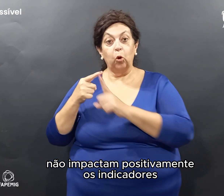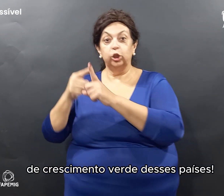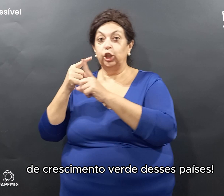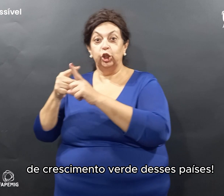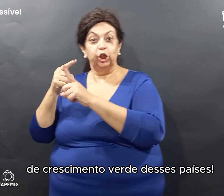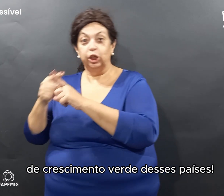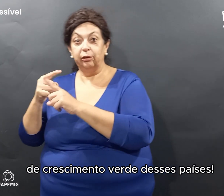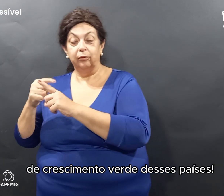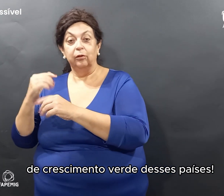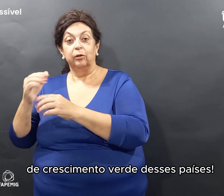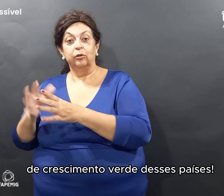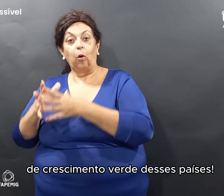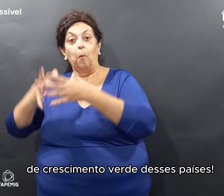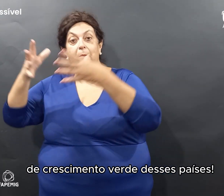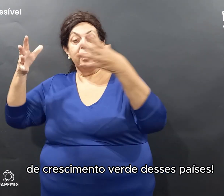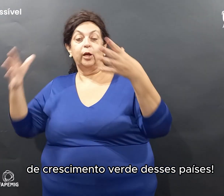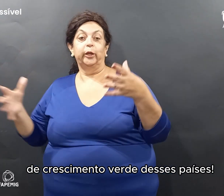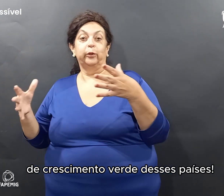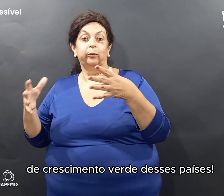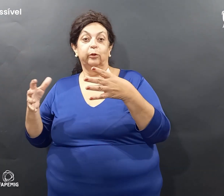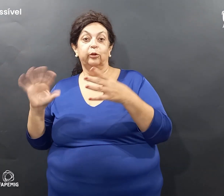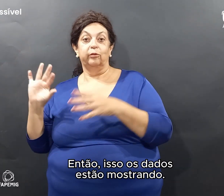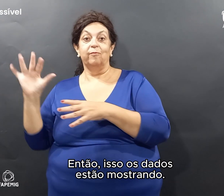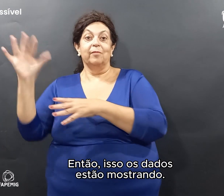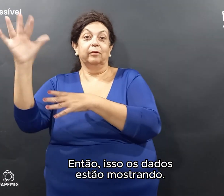de crescimento verde desses países. Então,